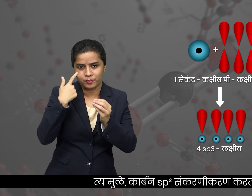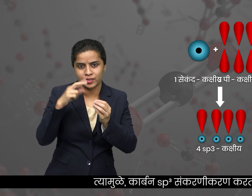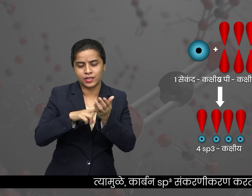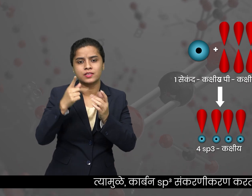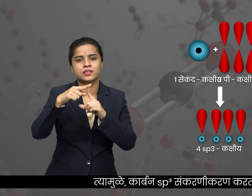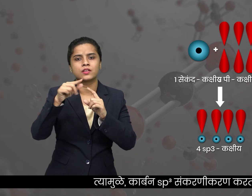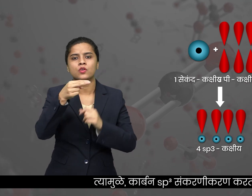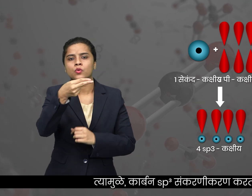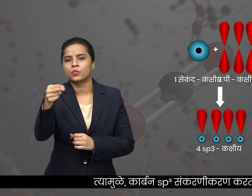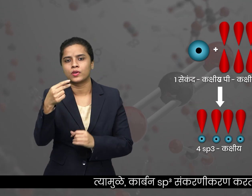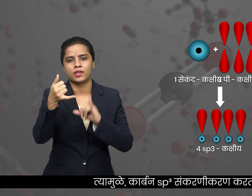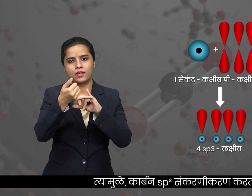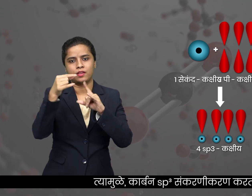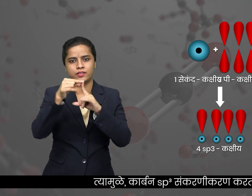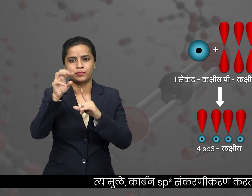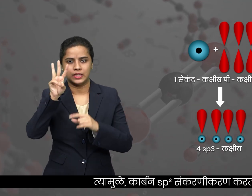संकरीकरण करतो।